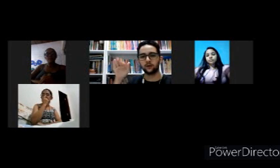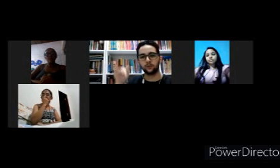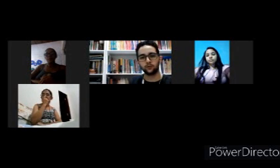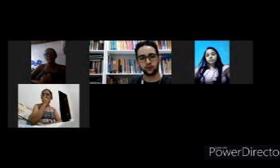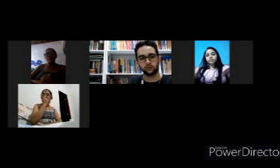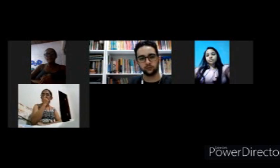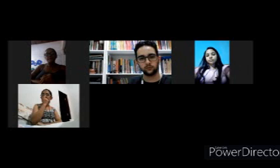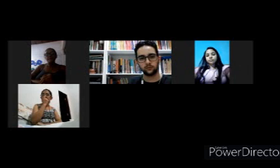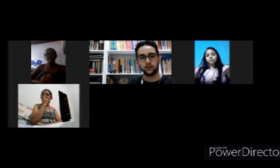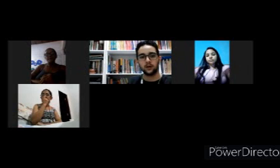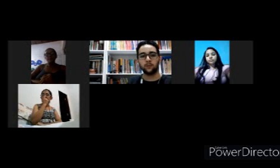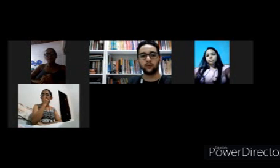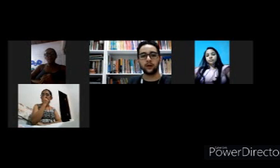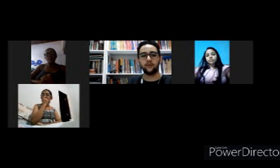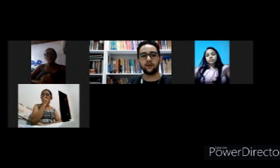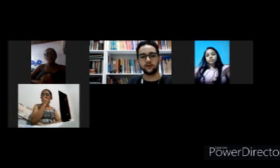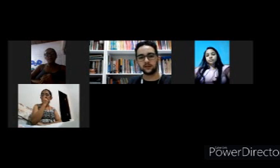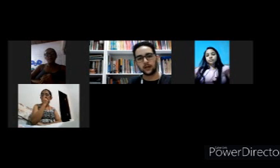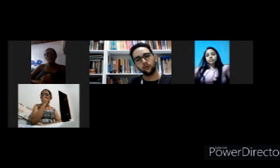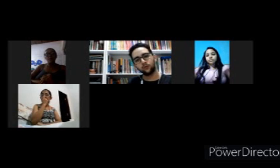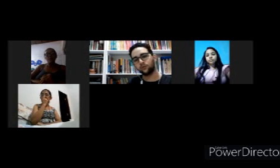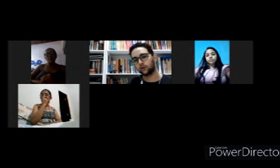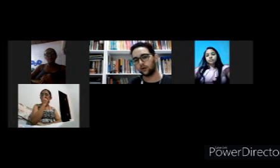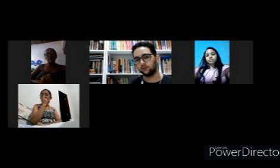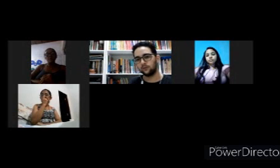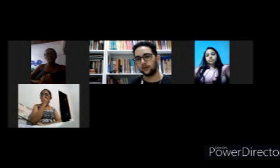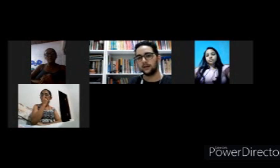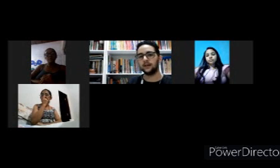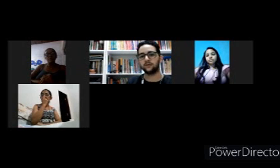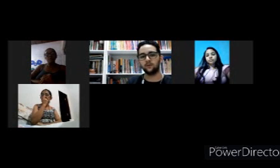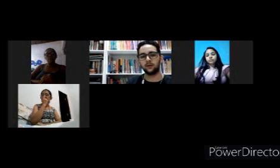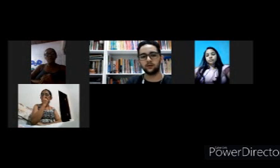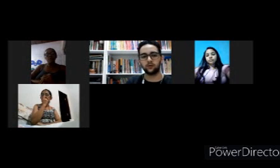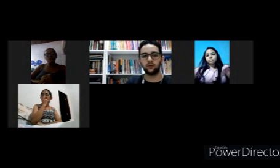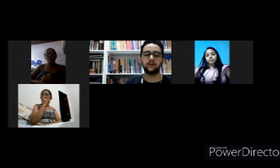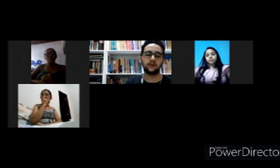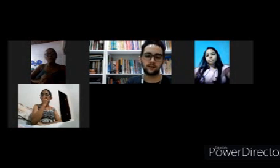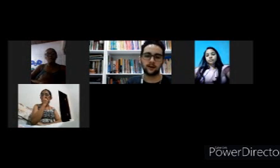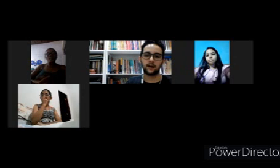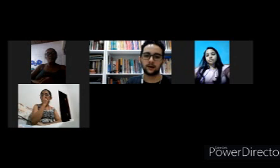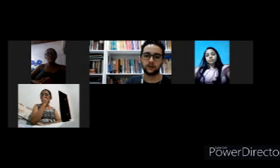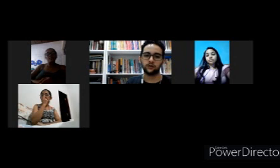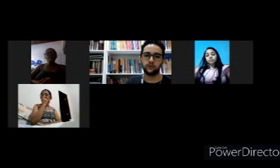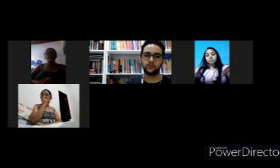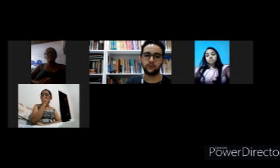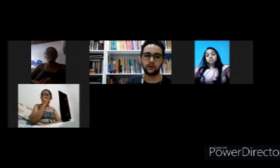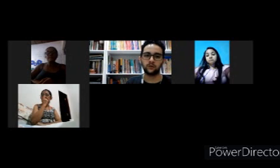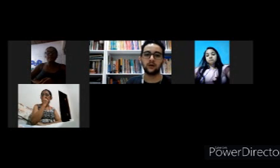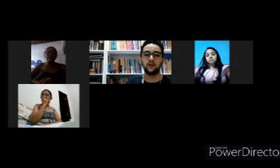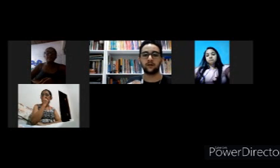para o chão. Porque ele fica descalço no chão e as vibrações que saem da caixa de som para o chão faz